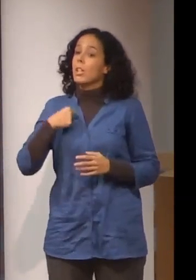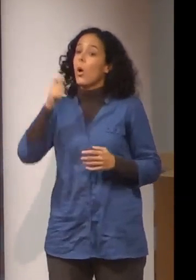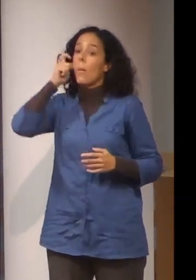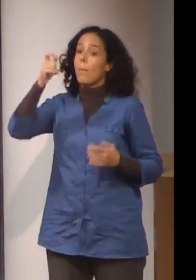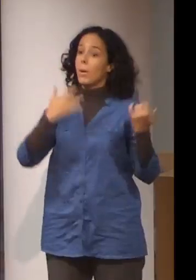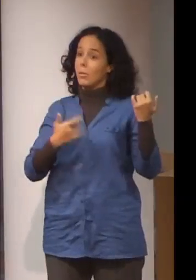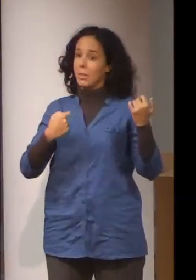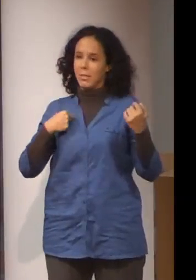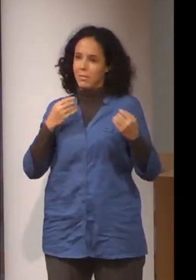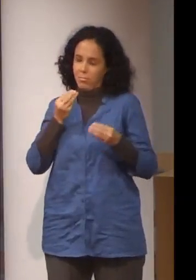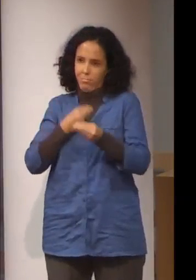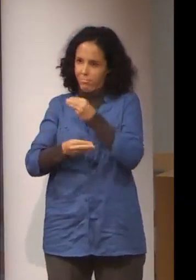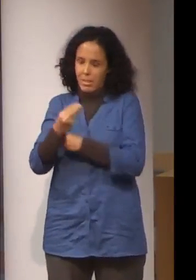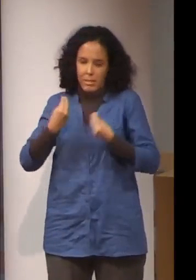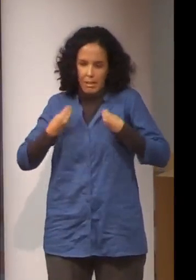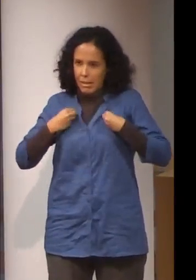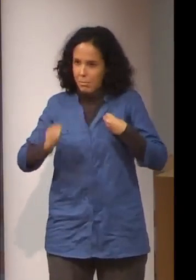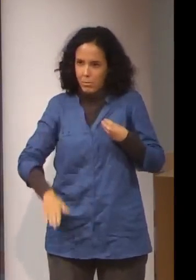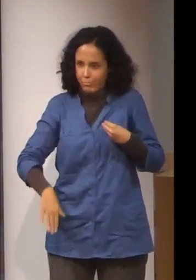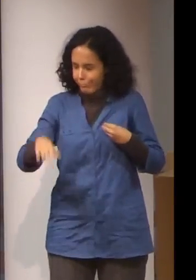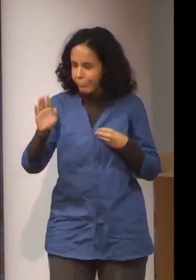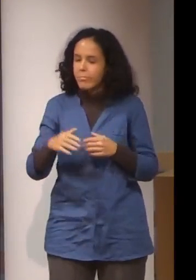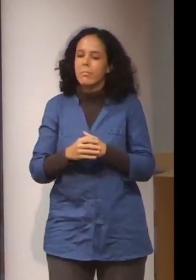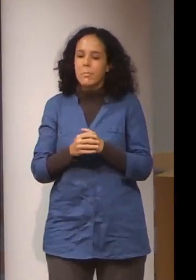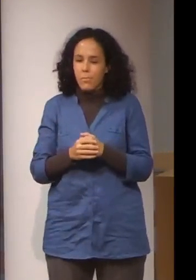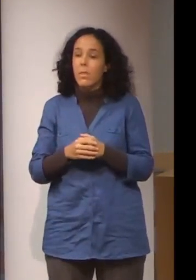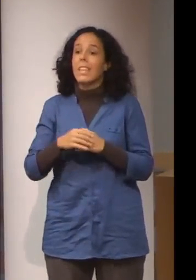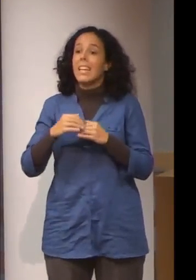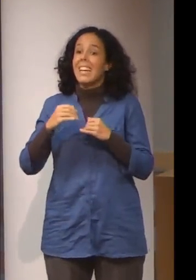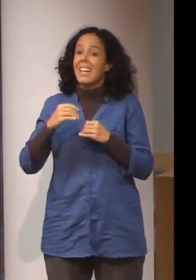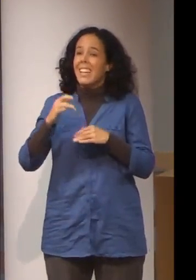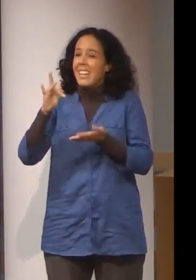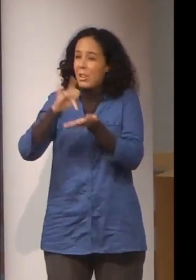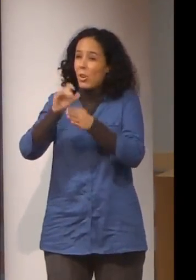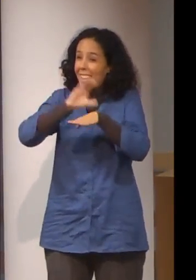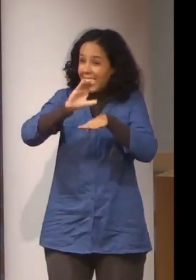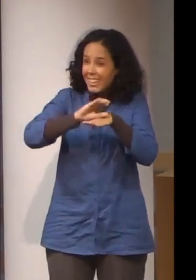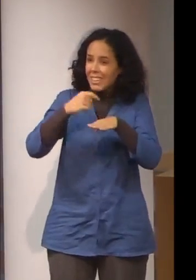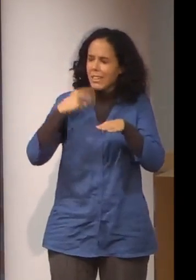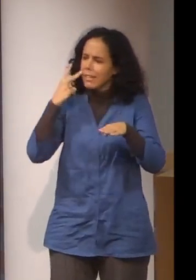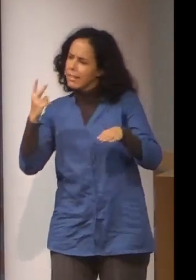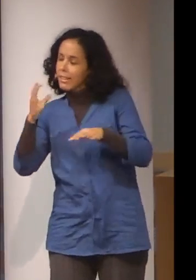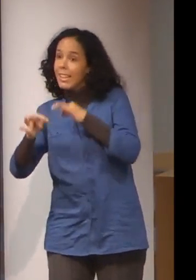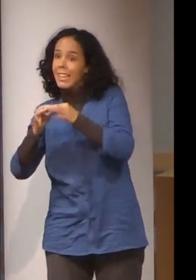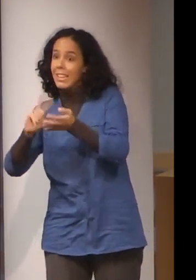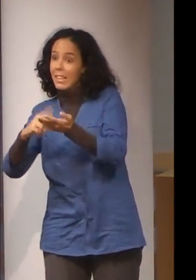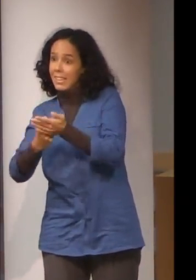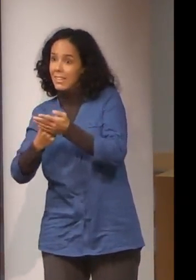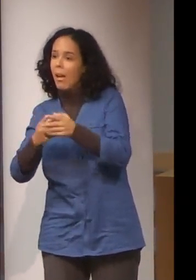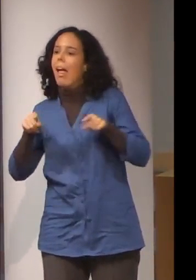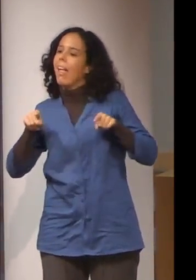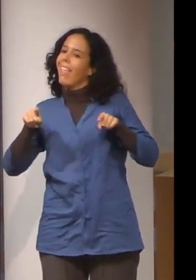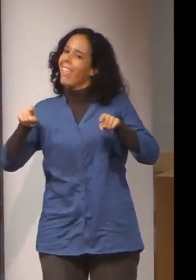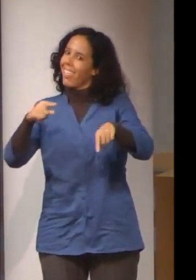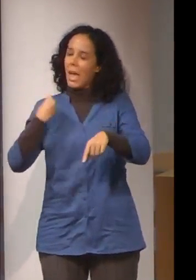me avisáis. Yo procedo de un pueblo de Sevilla, donde he vivido prácticamente toda mi vida.